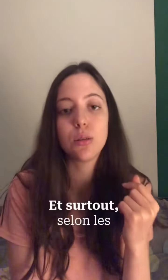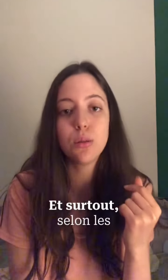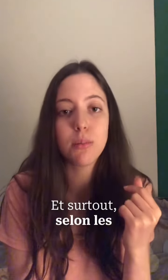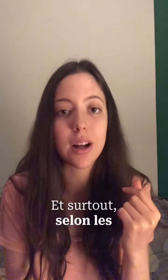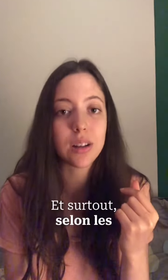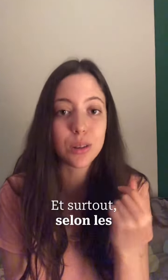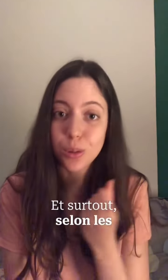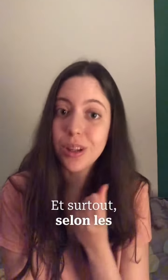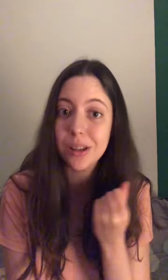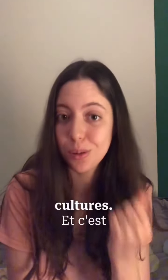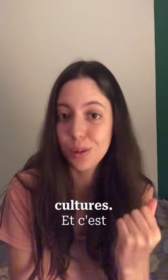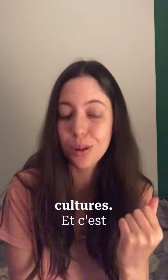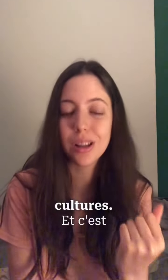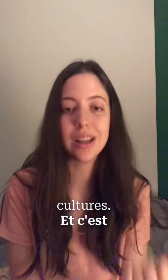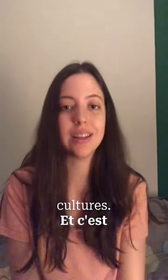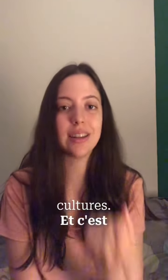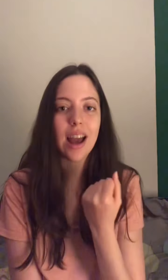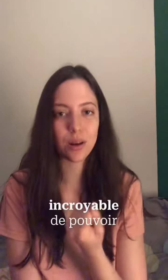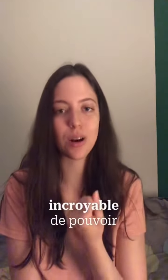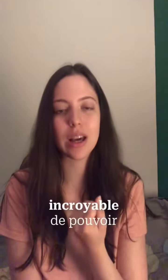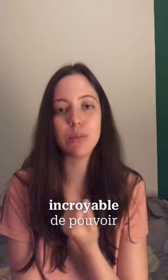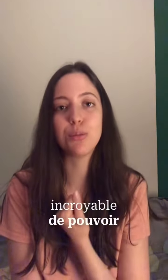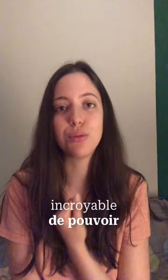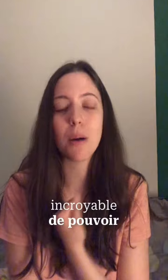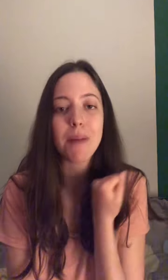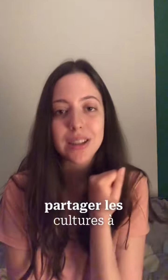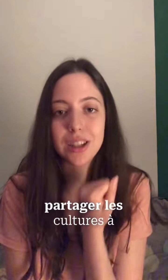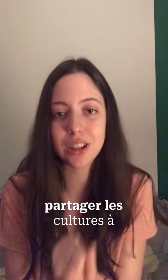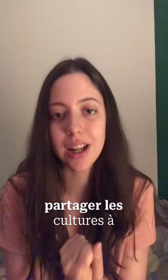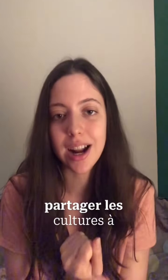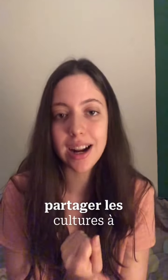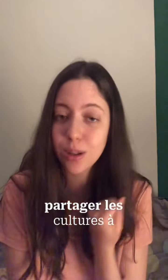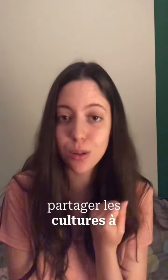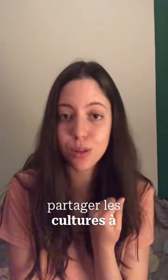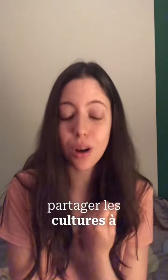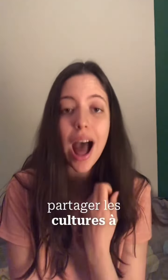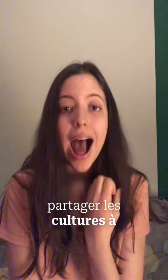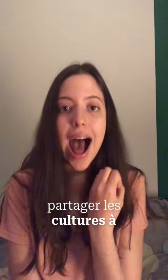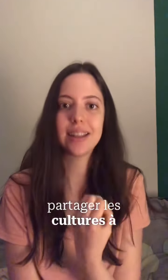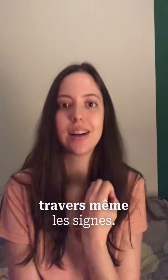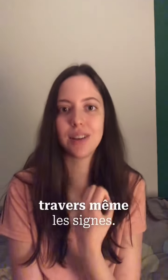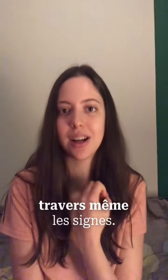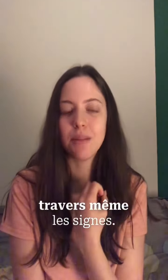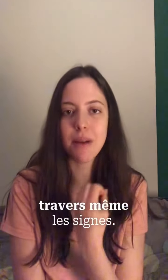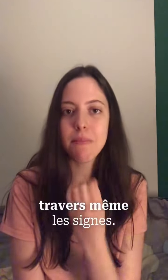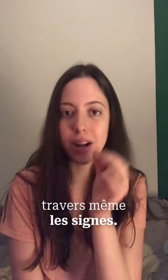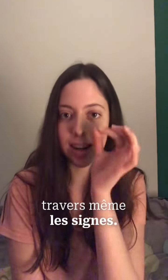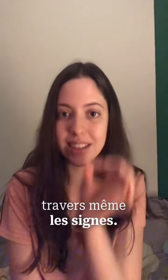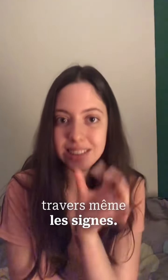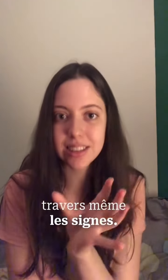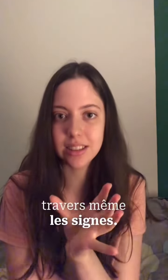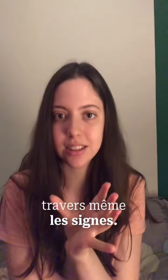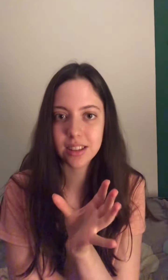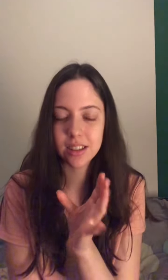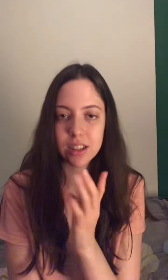surtout selon les cultures. Et c'est incroyable de pouvoir partager les cultures à travers même les signes.